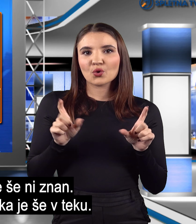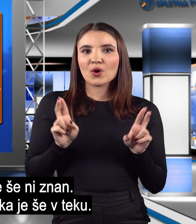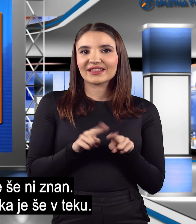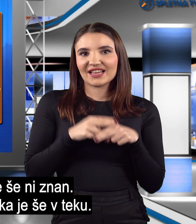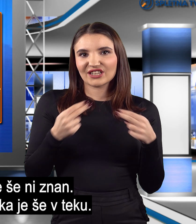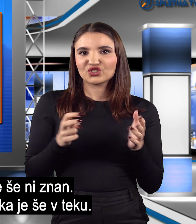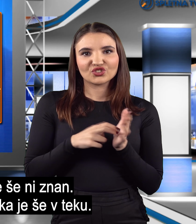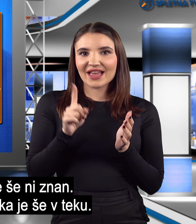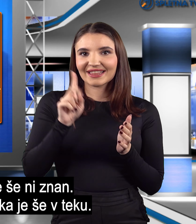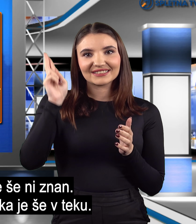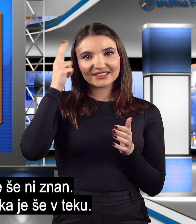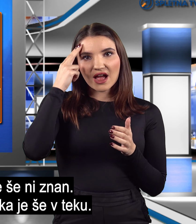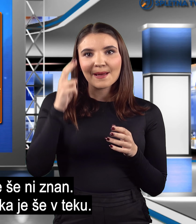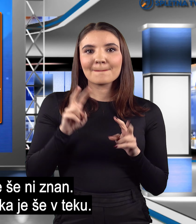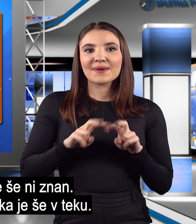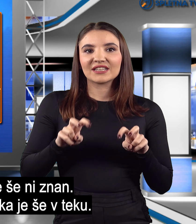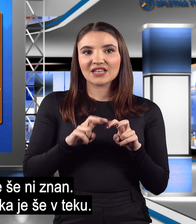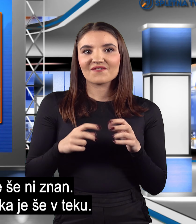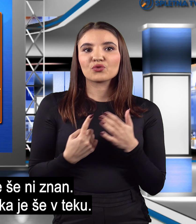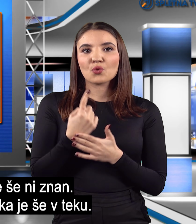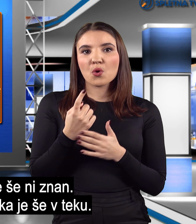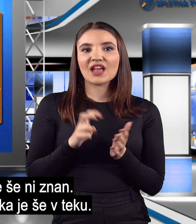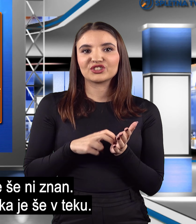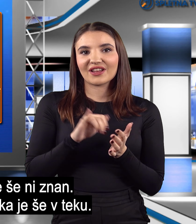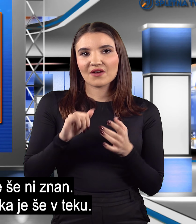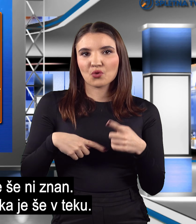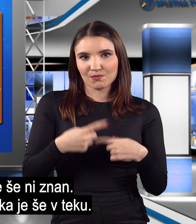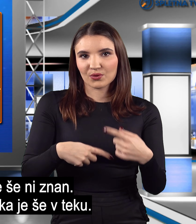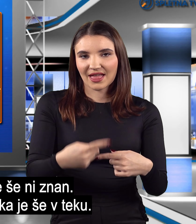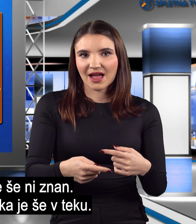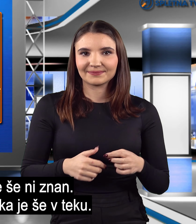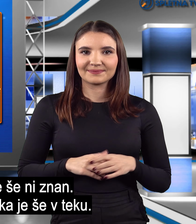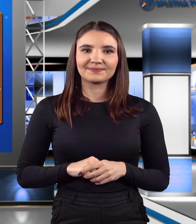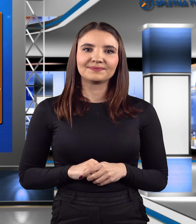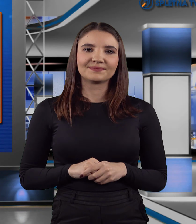Vzrok nesreče še ni znan. Preiskava dogodka je še v teku.